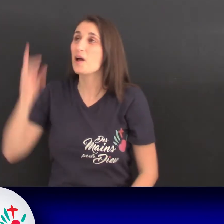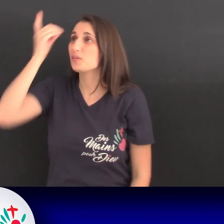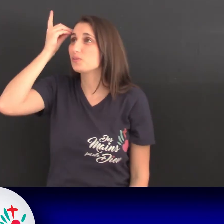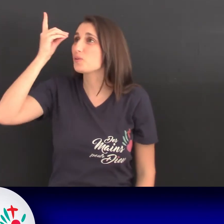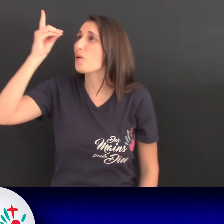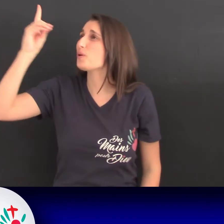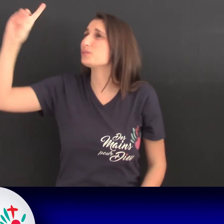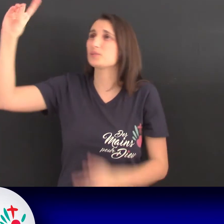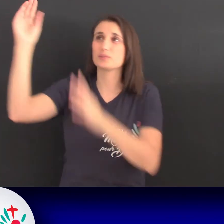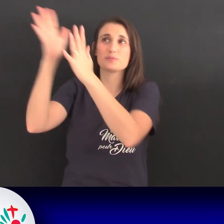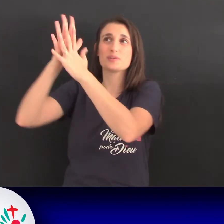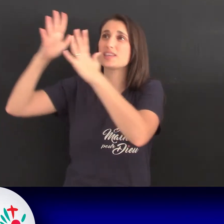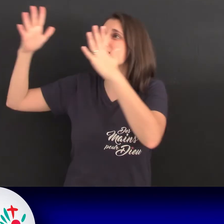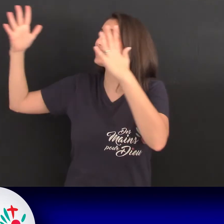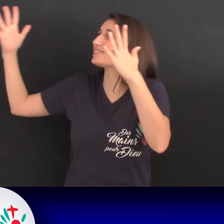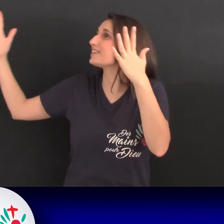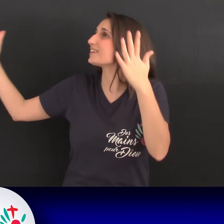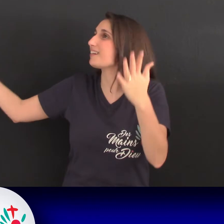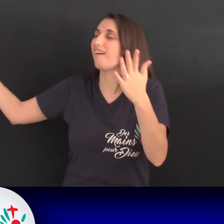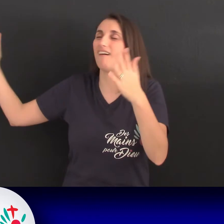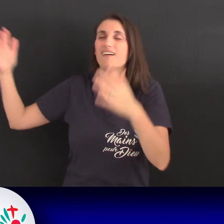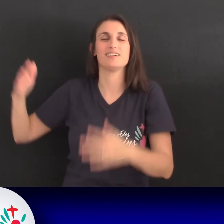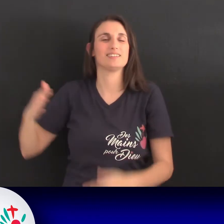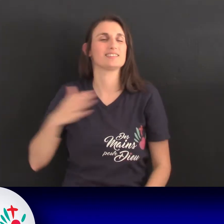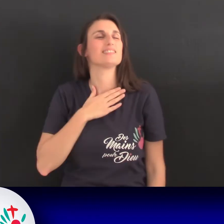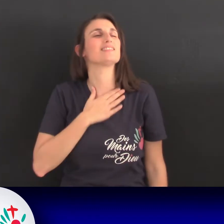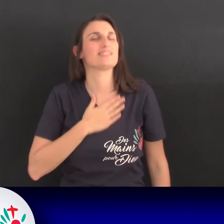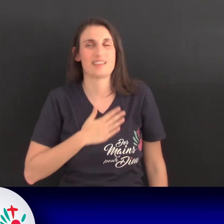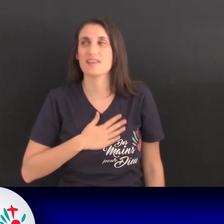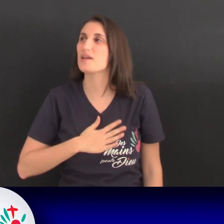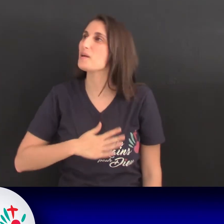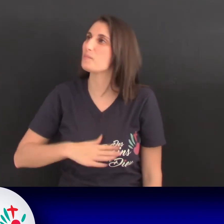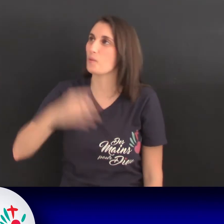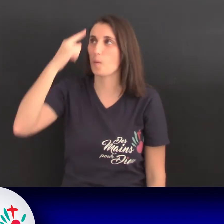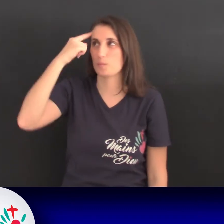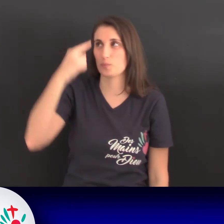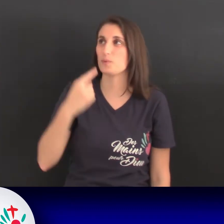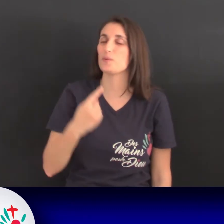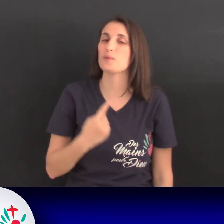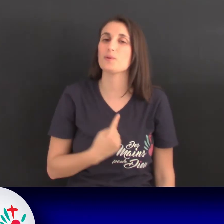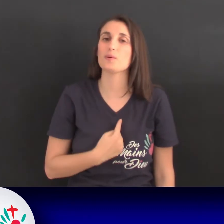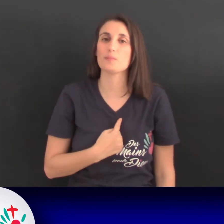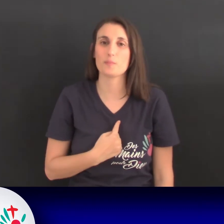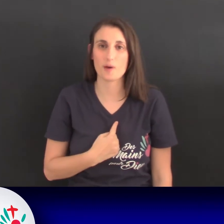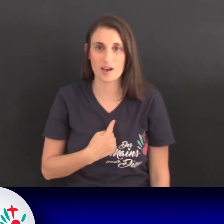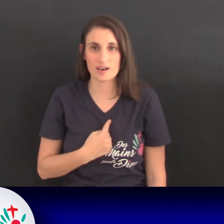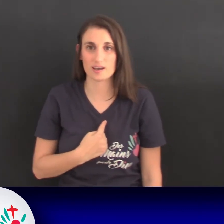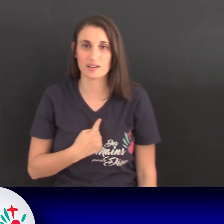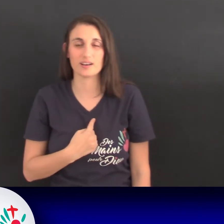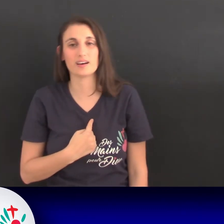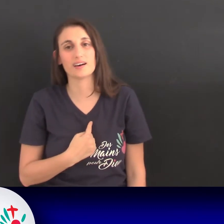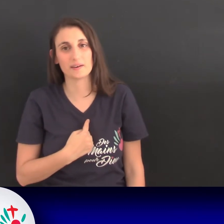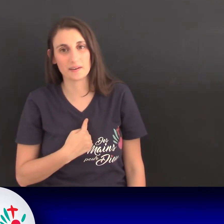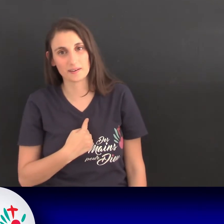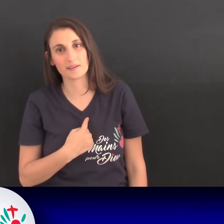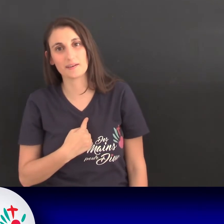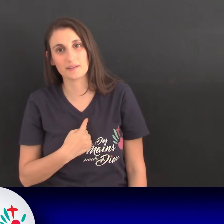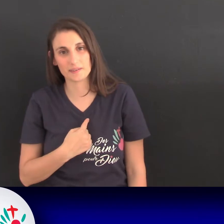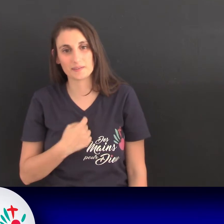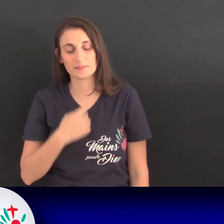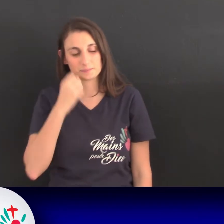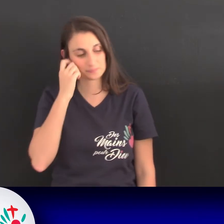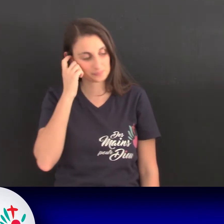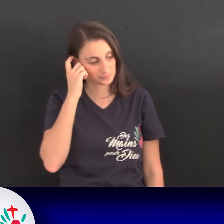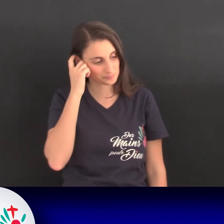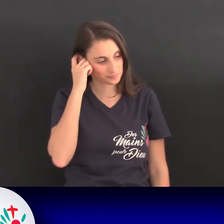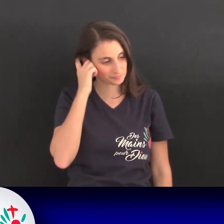admirable. Dieu, tu es si grand et bon pour moi.